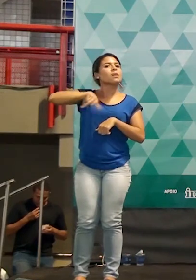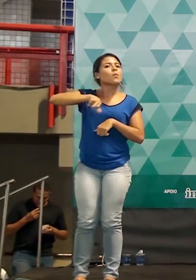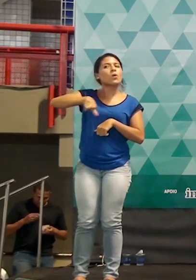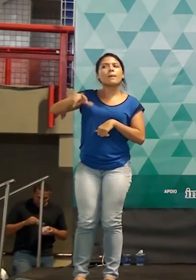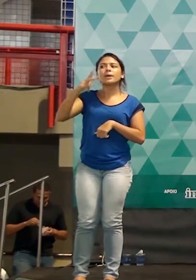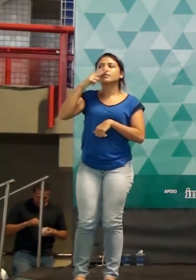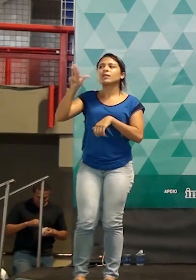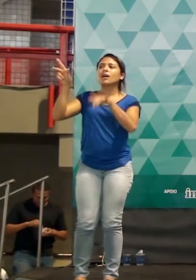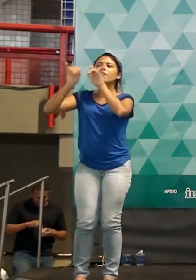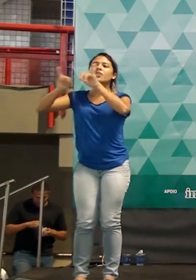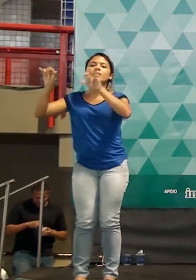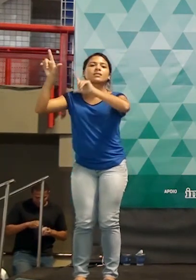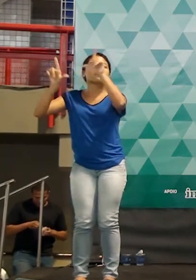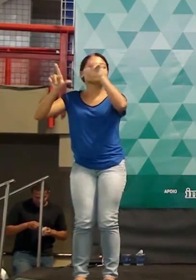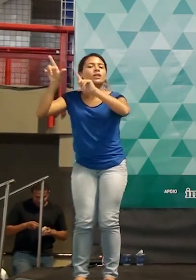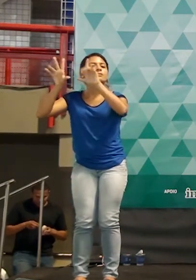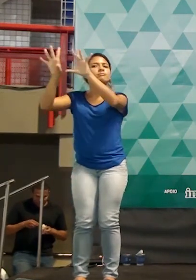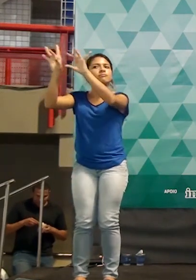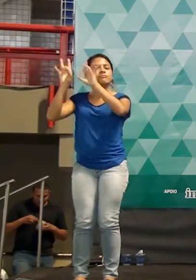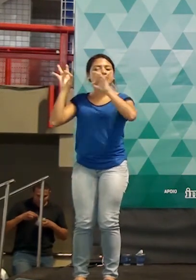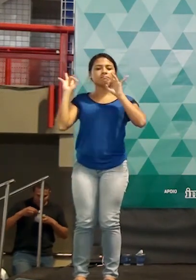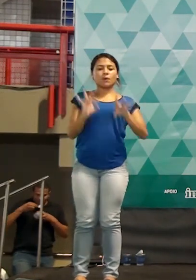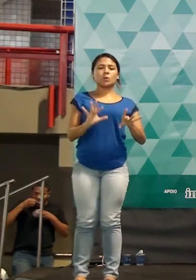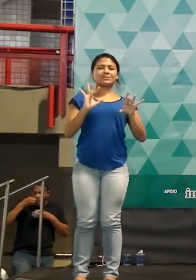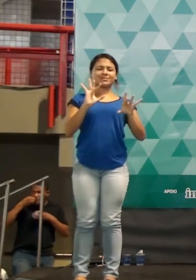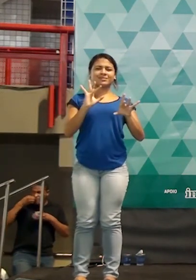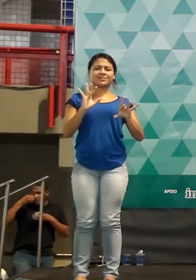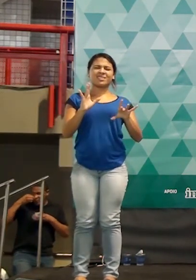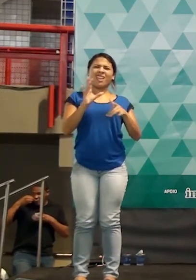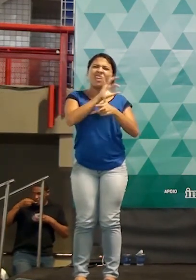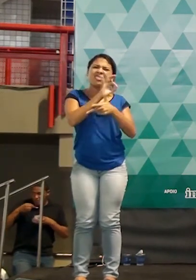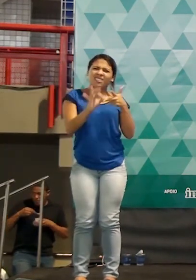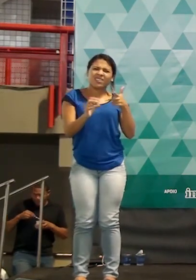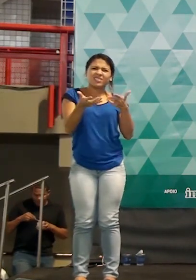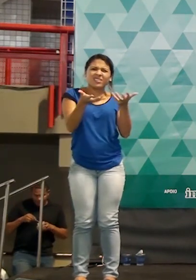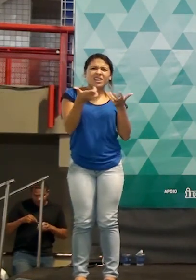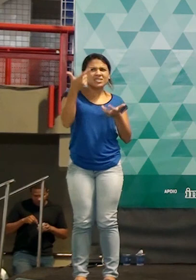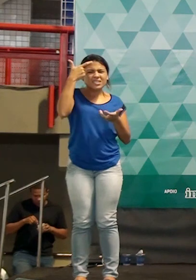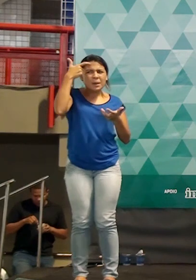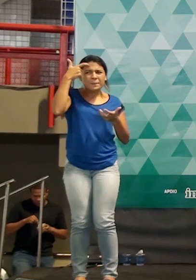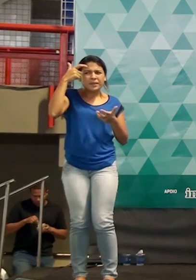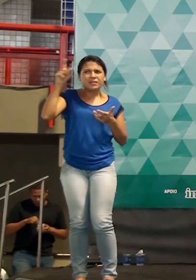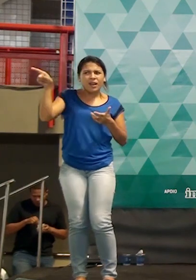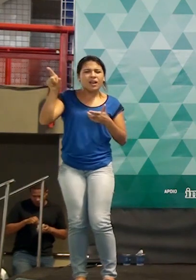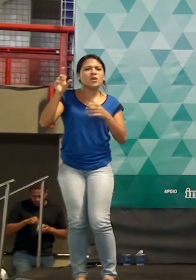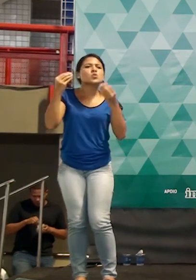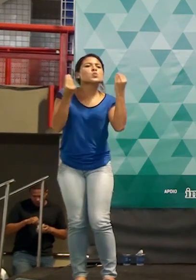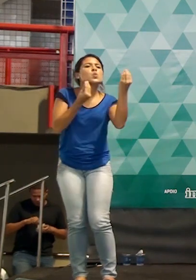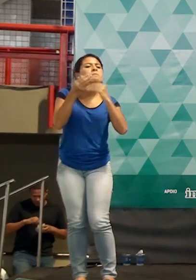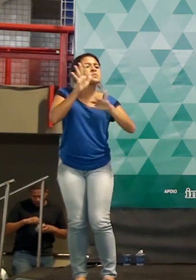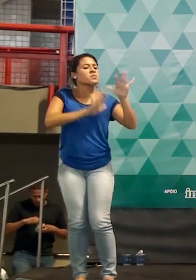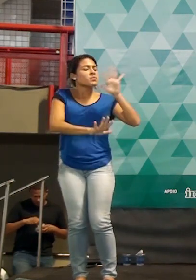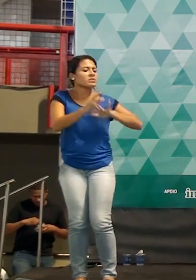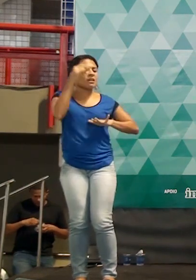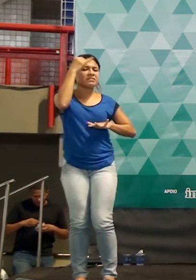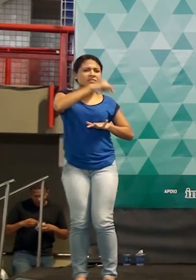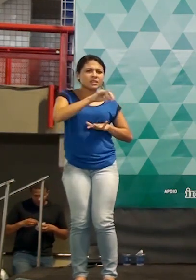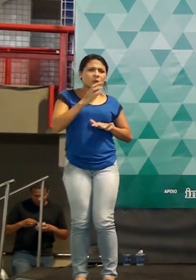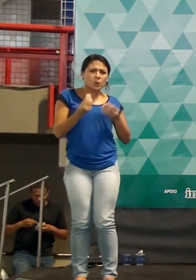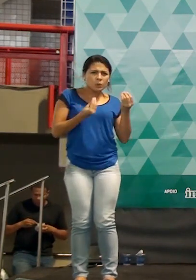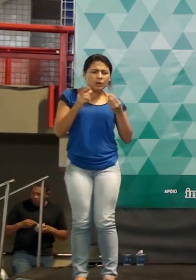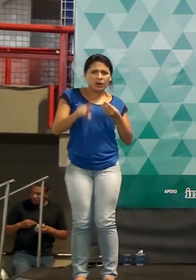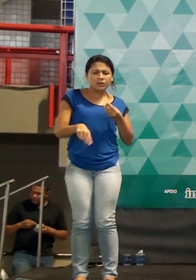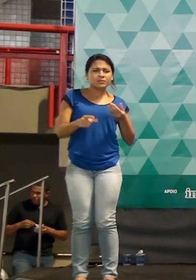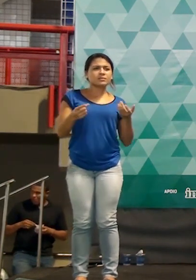da televisão e botando ali. O Enem não quer saber. A proposta da redação não é como